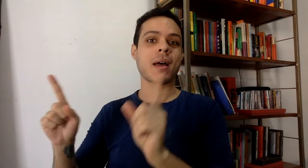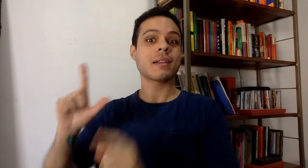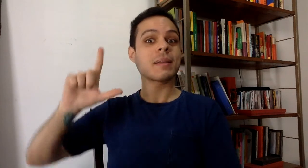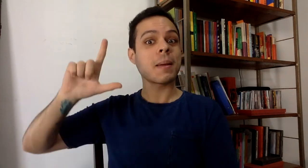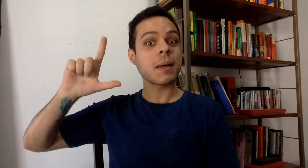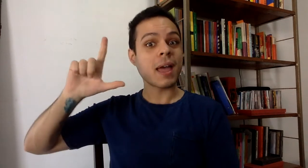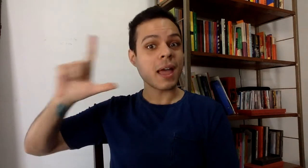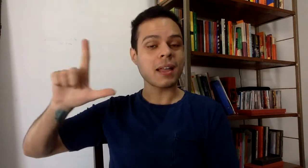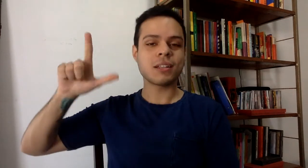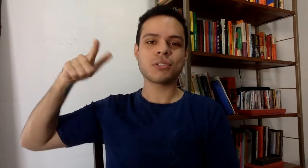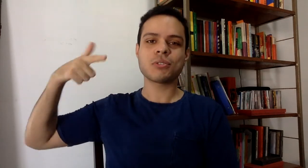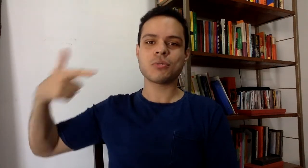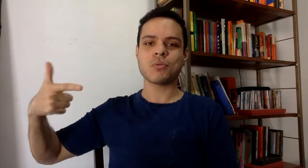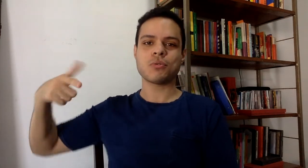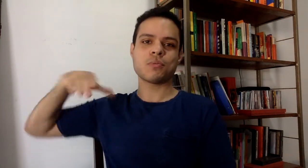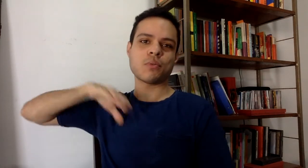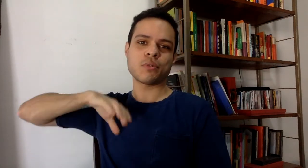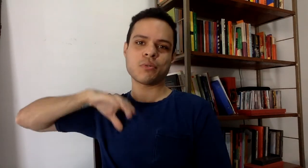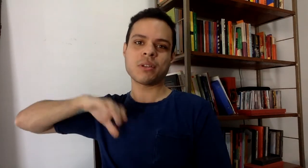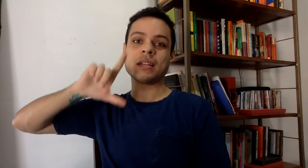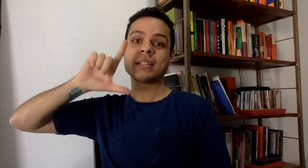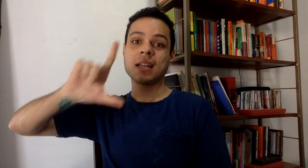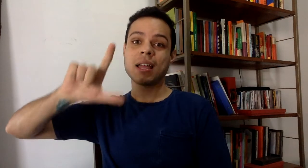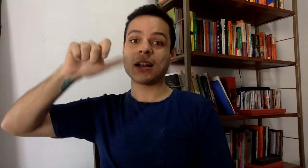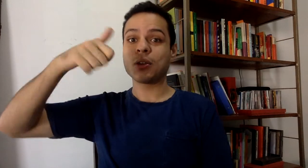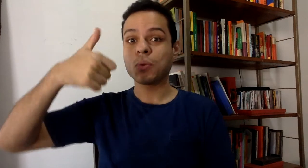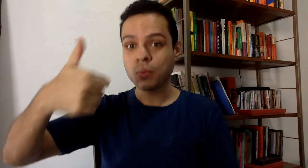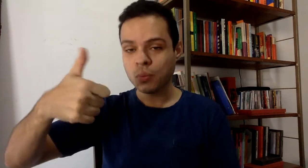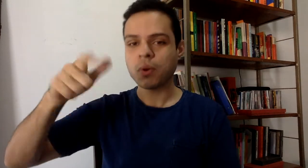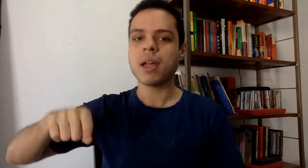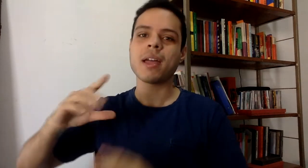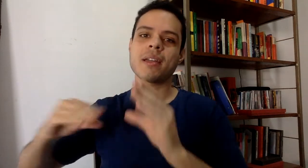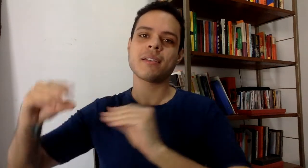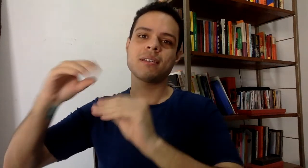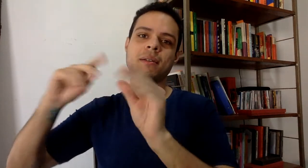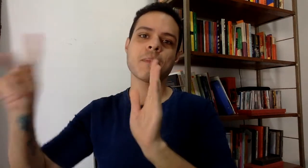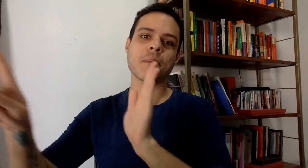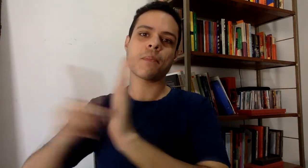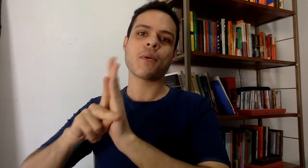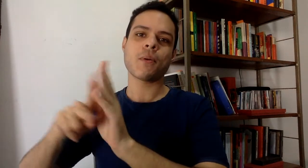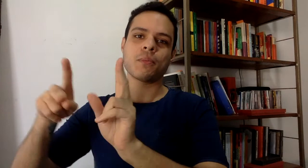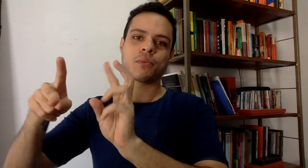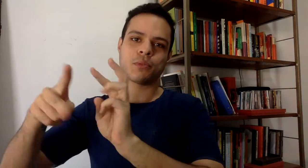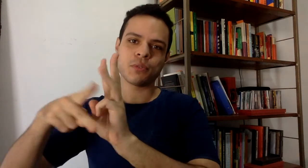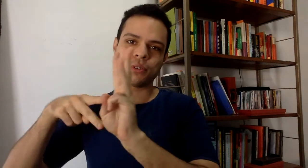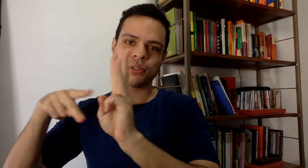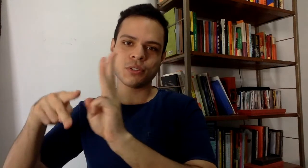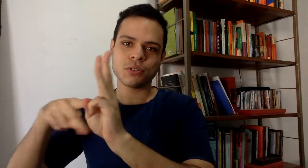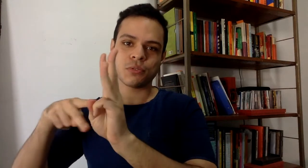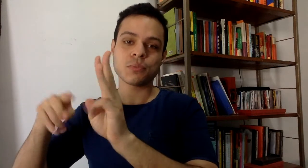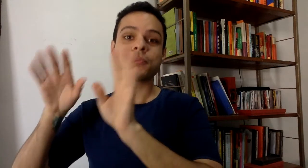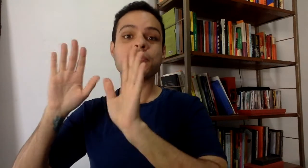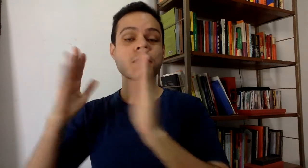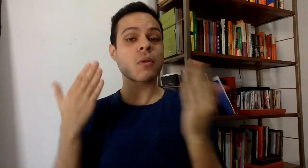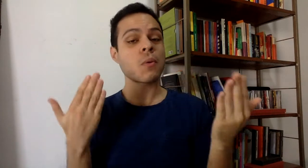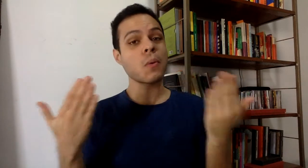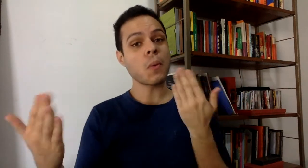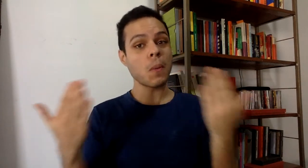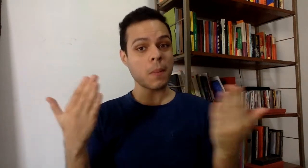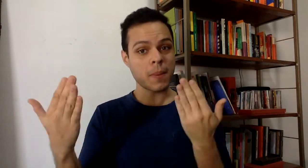escolar, mas como segunda língua. E a primeira língua utilizada na escola indígena é a língua